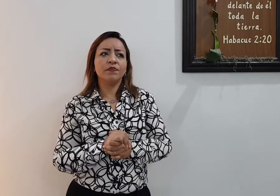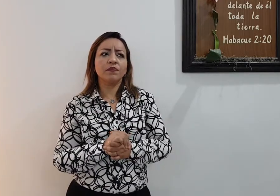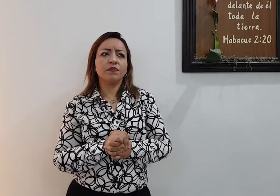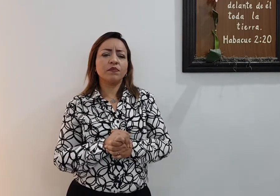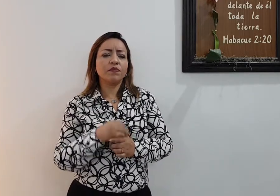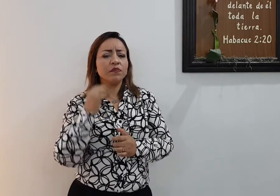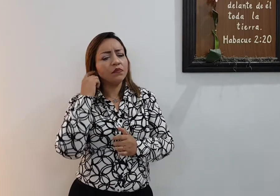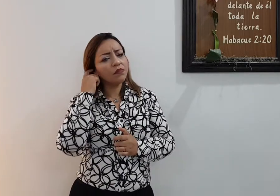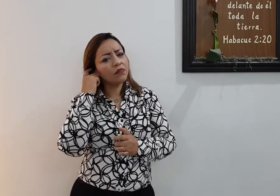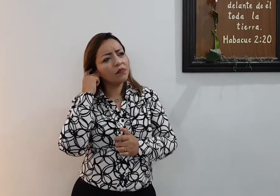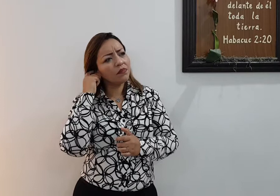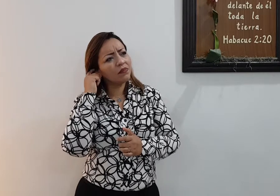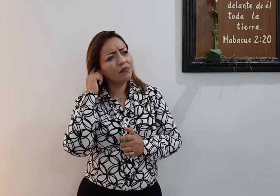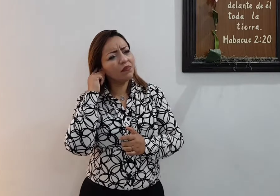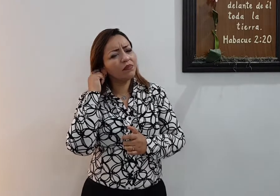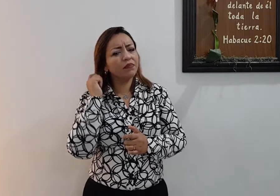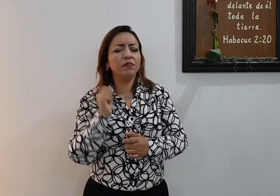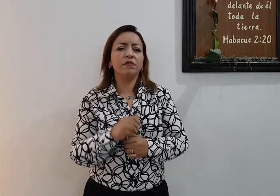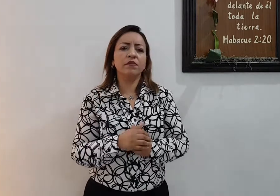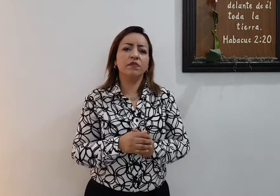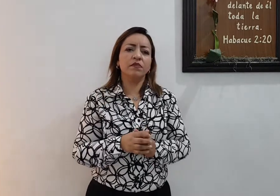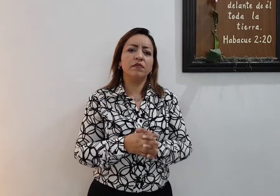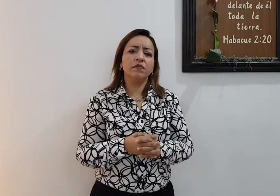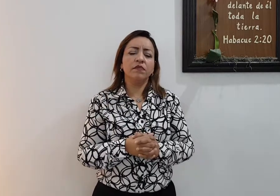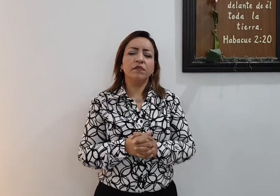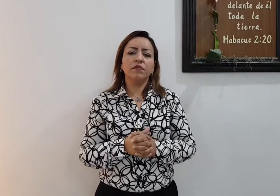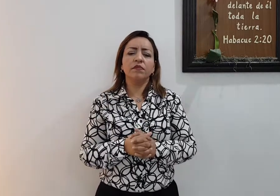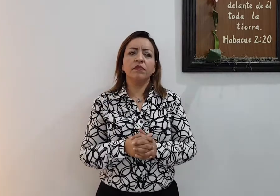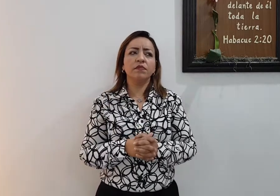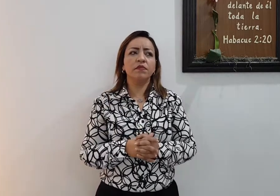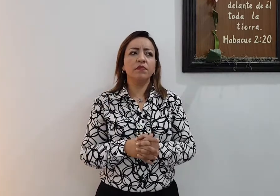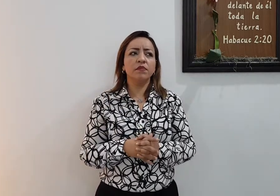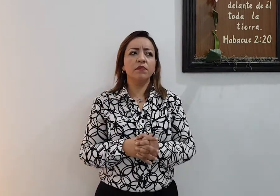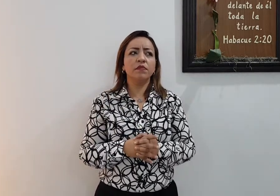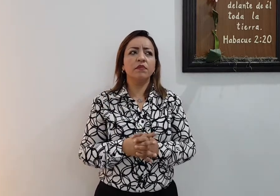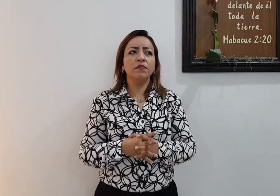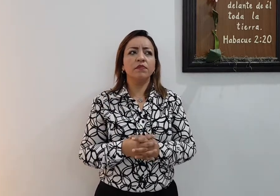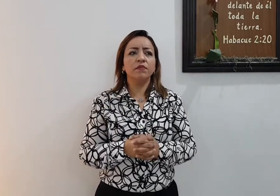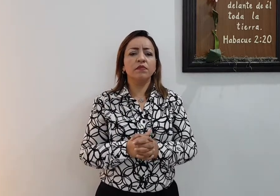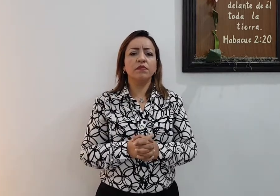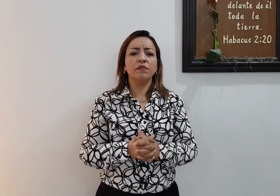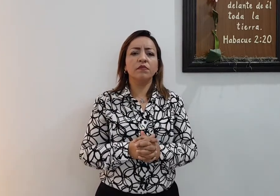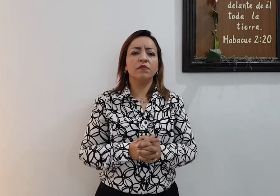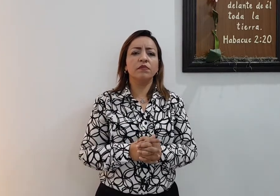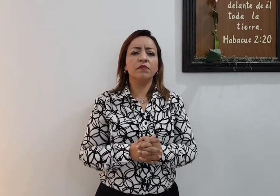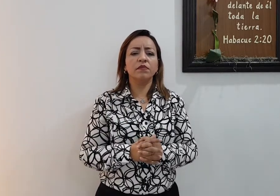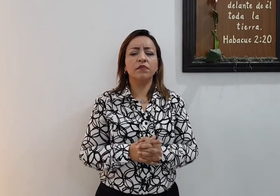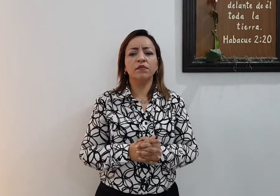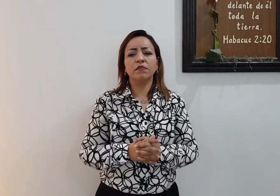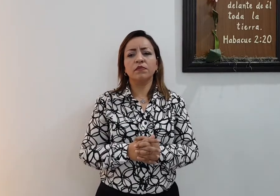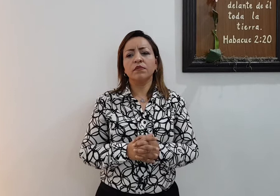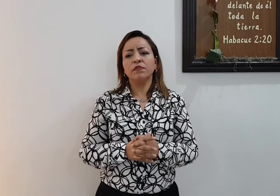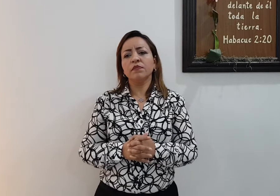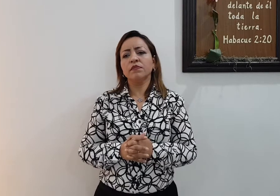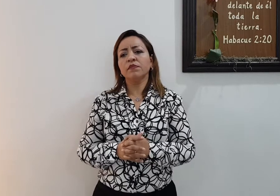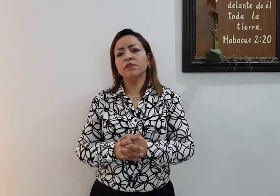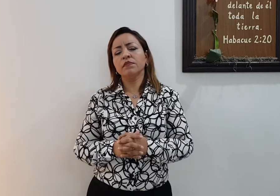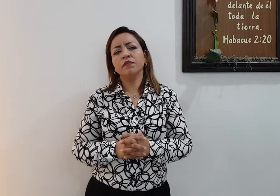repetido y repetido y repetido, es que es algo importante para nosotros. ¿Sabe qué es lo que más le repite a la mujer